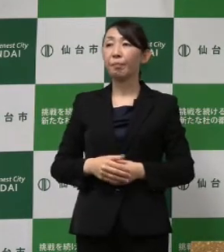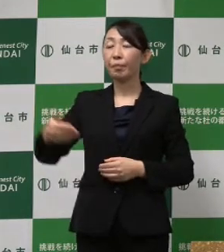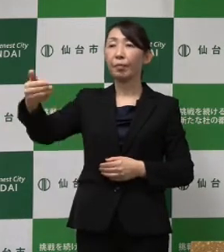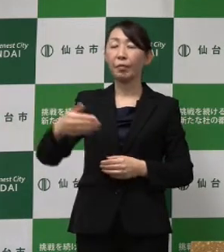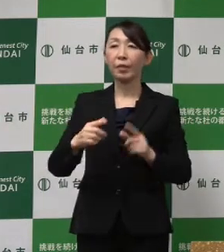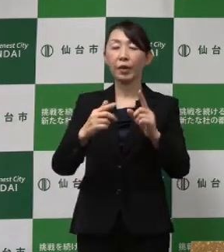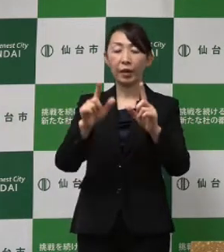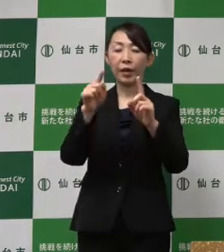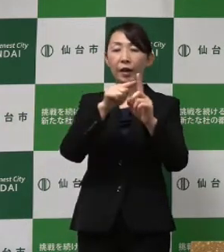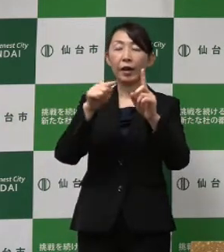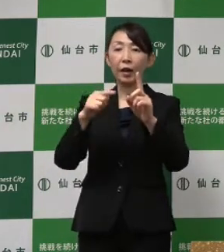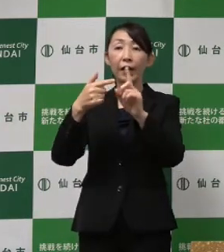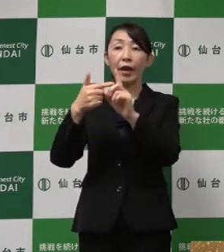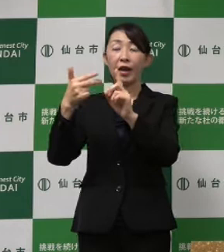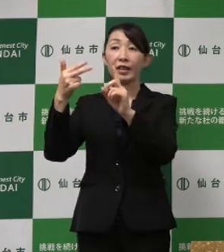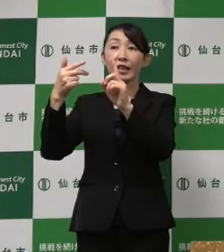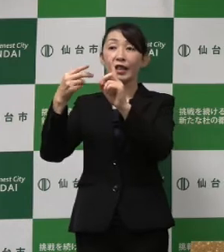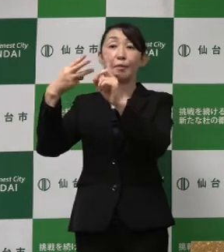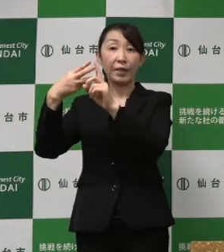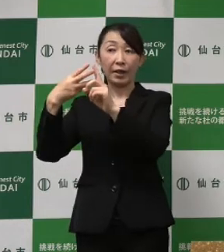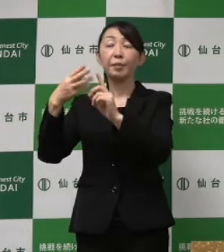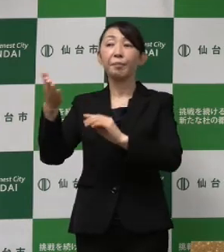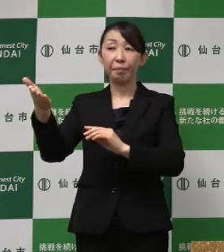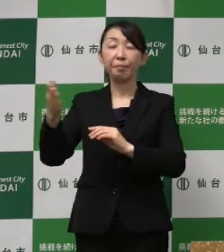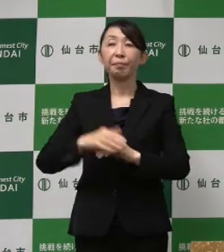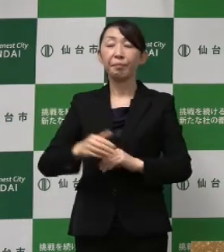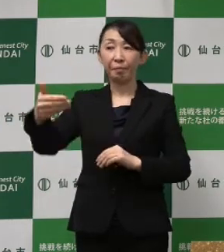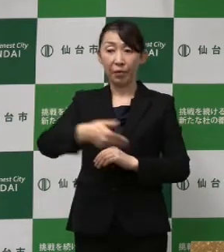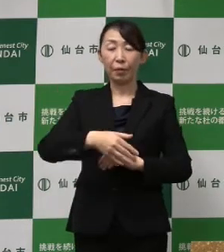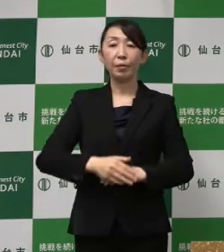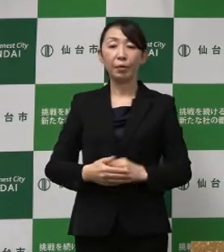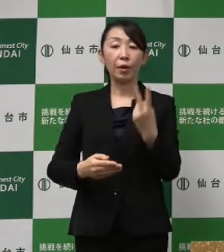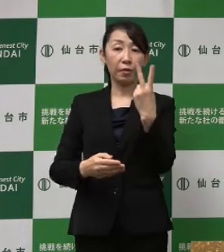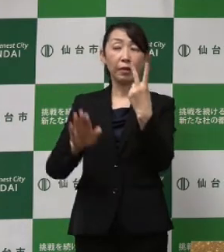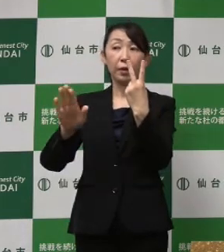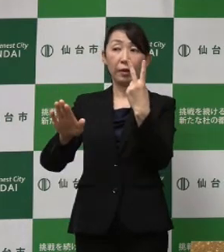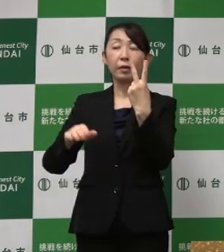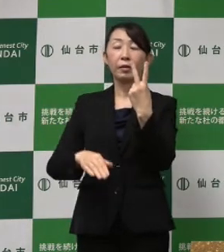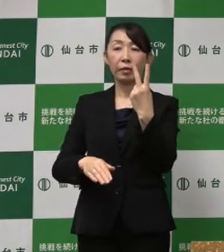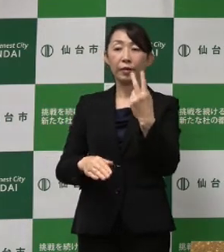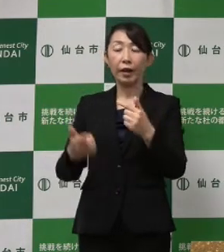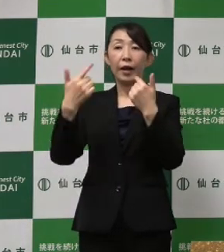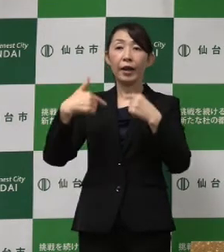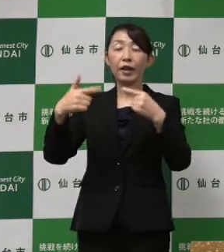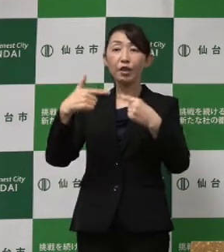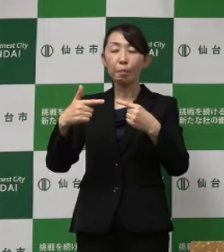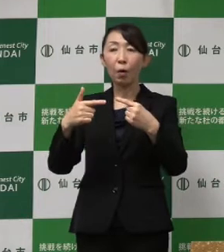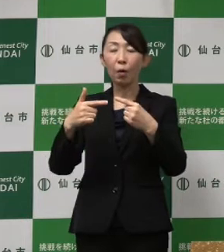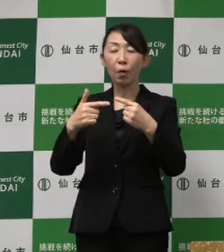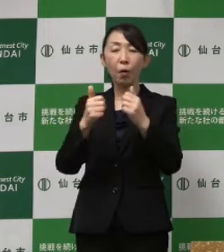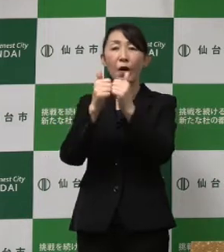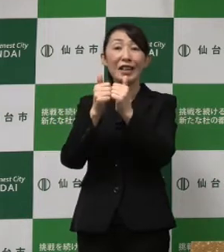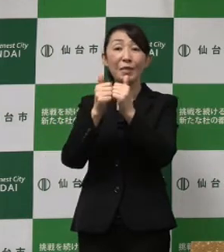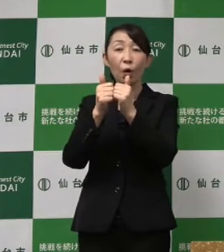自民の川原です。よろしくお願いいたします。2点伺います。いつもサミットの会合となると警備の